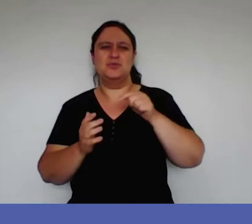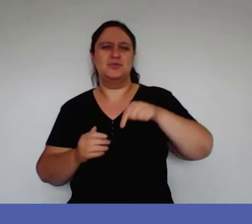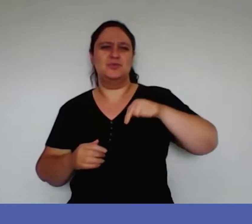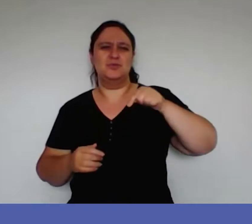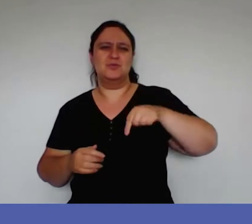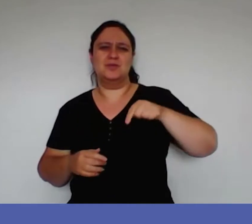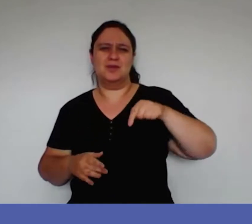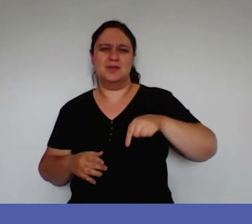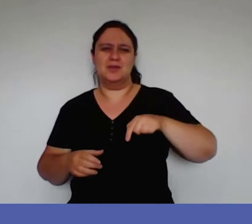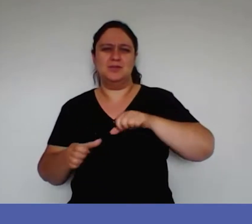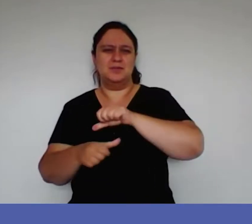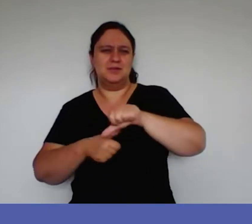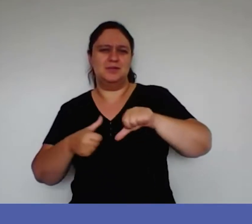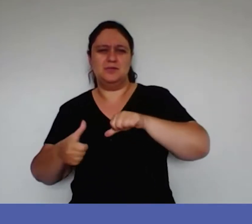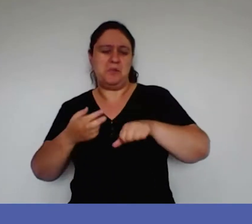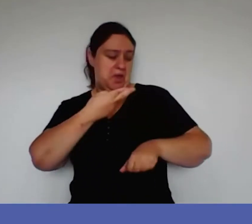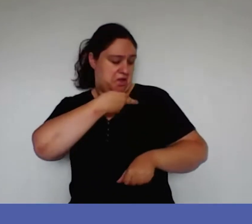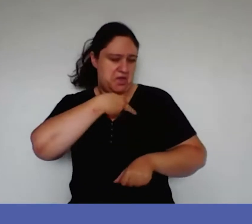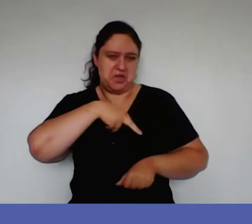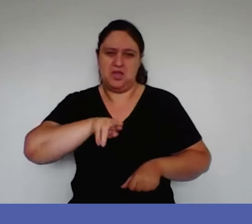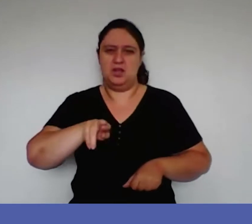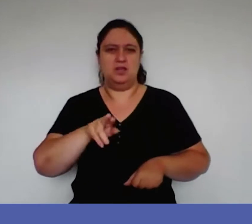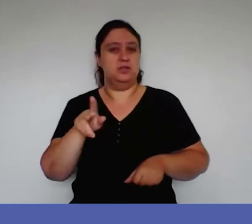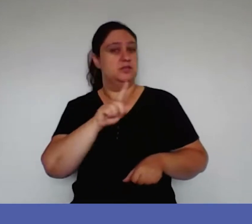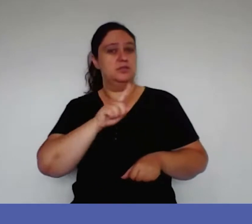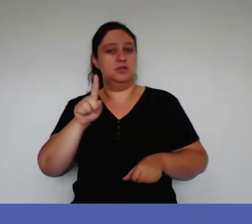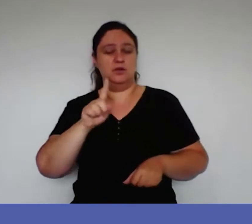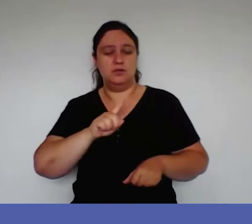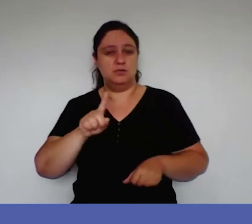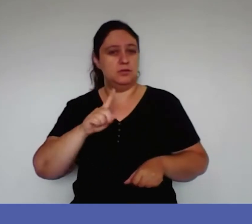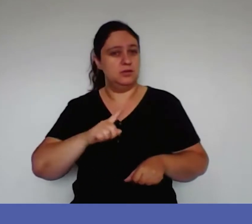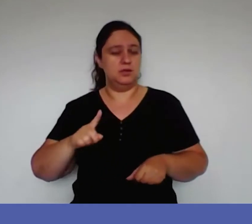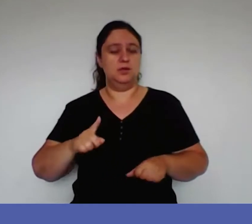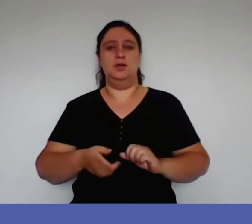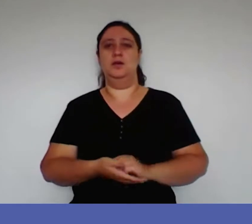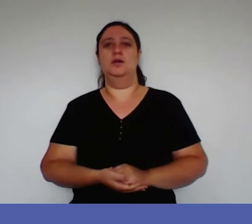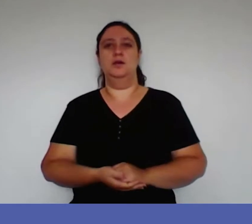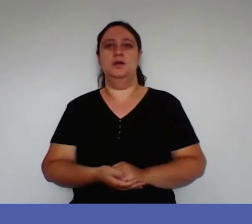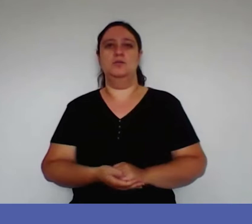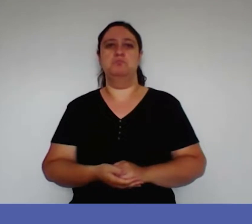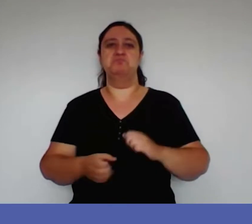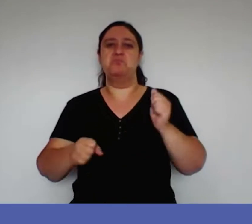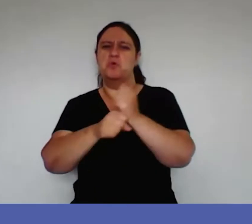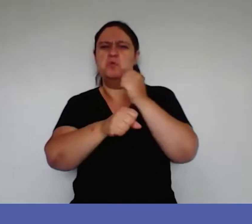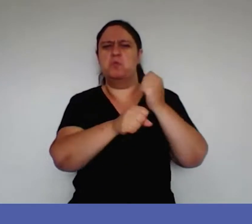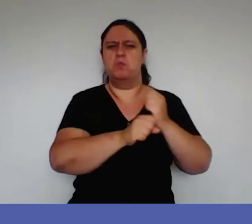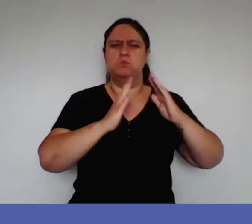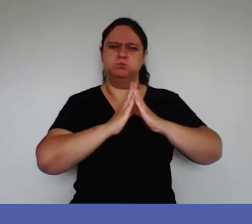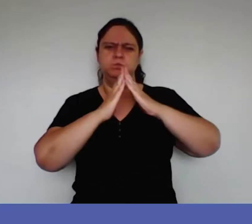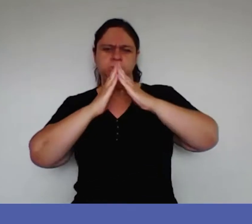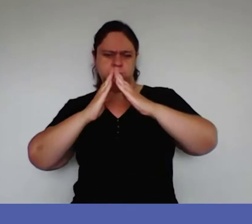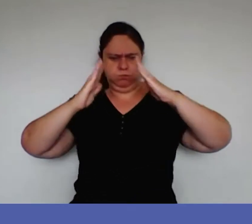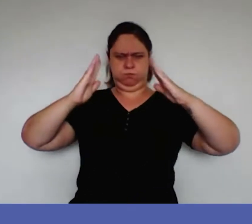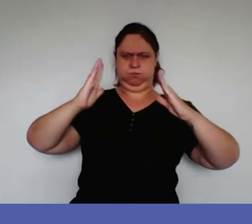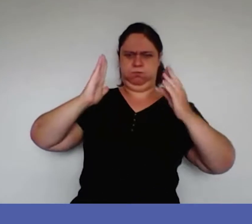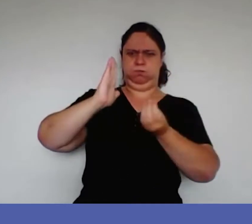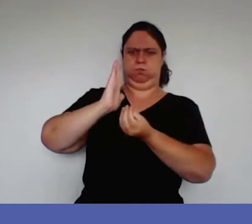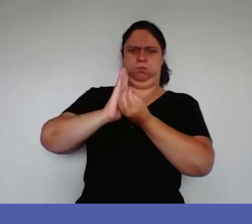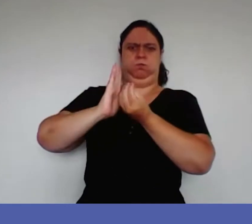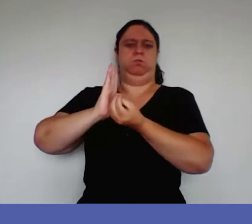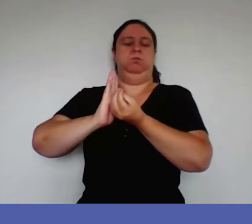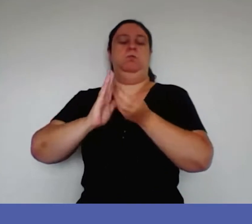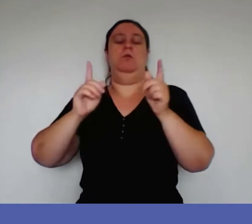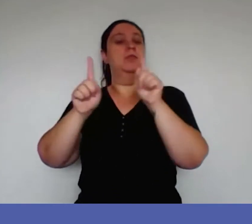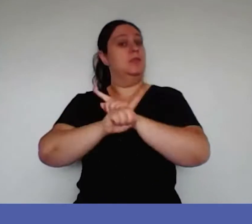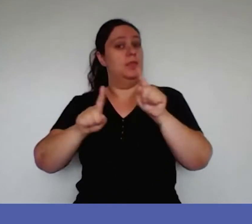veio para fazer uma grande instituição, uma grande organização no meio dos homens, mas